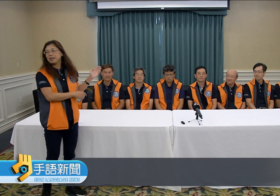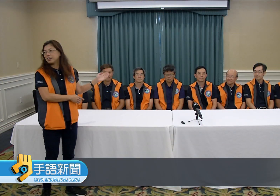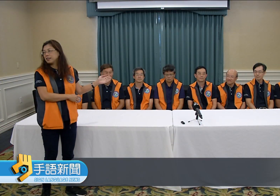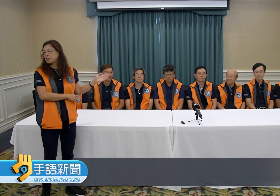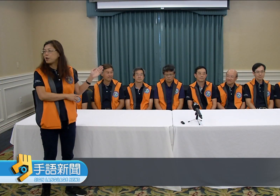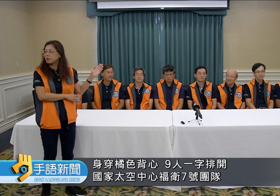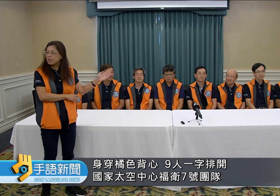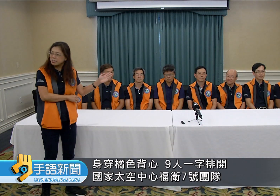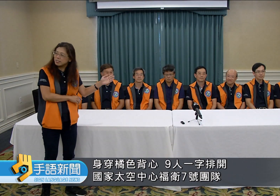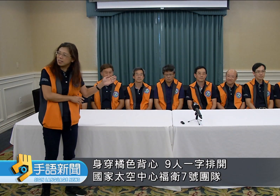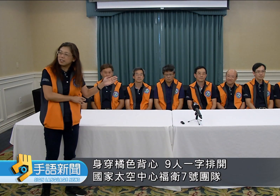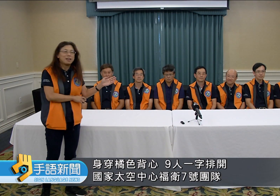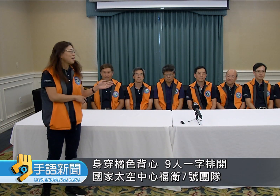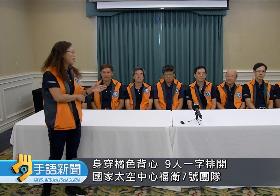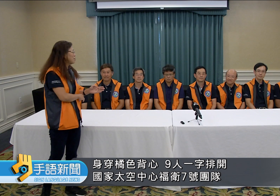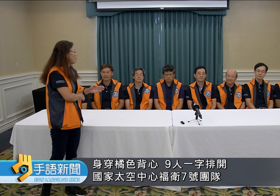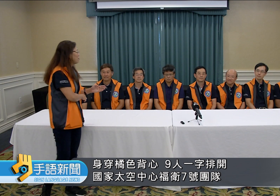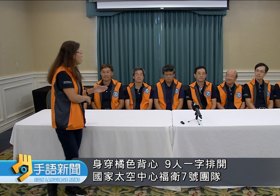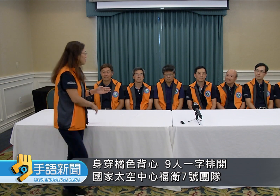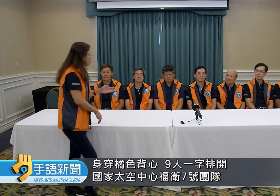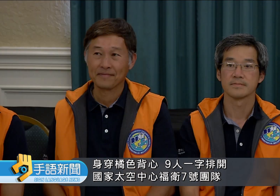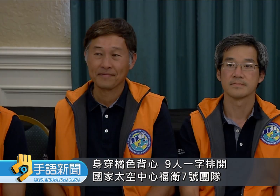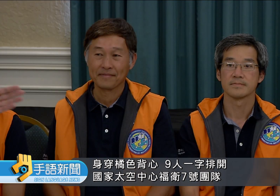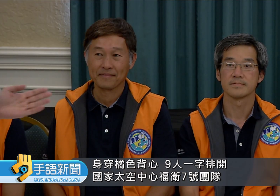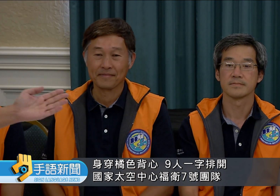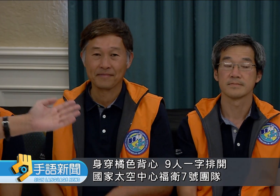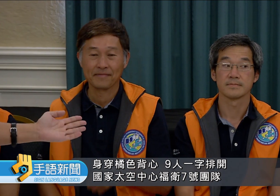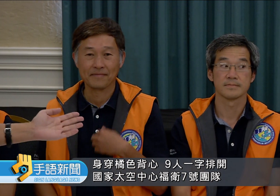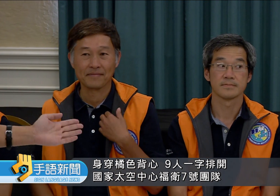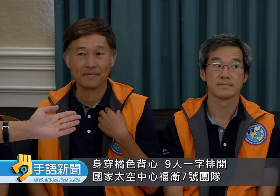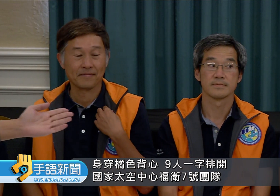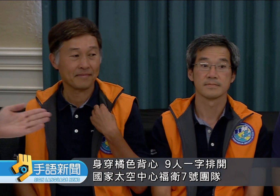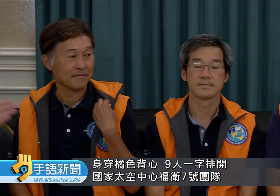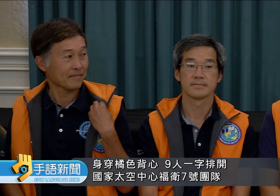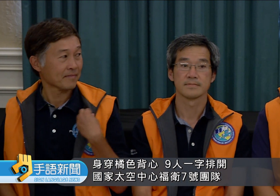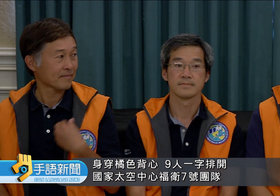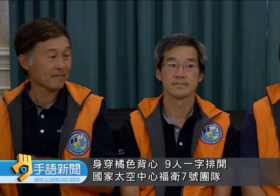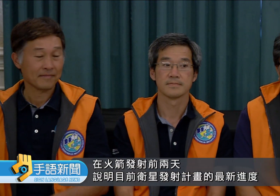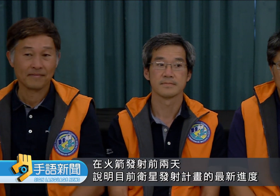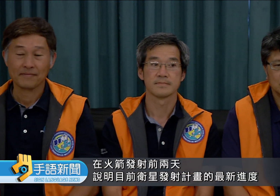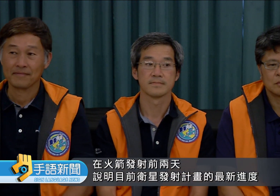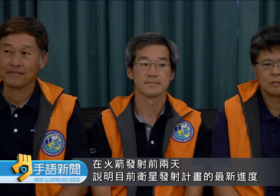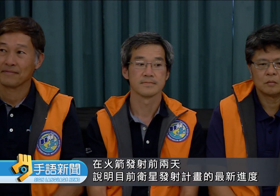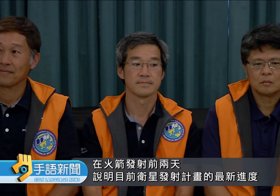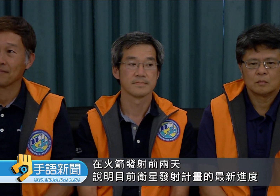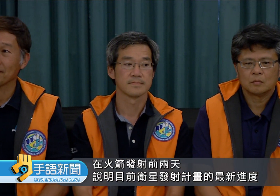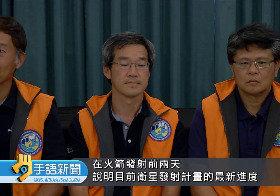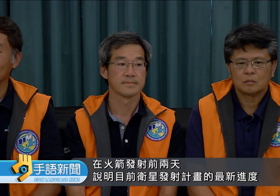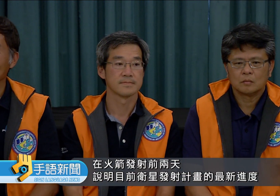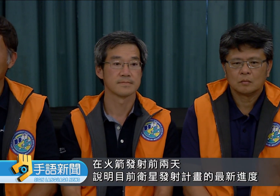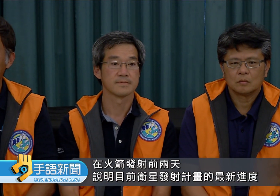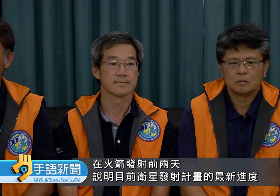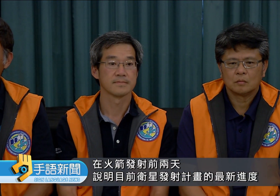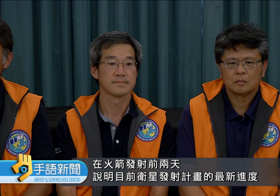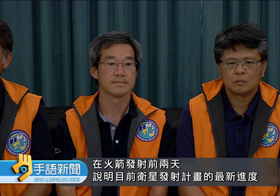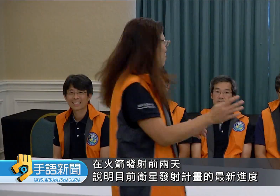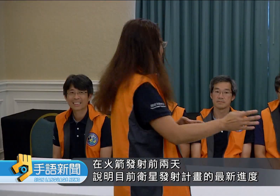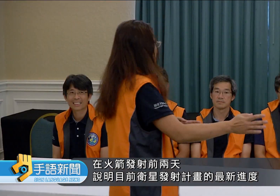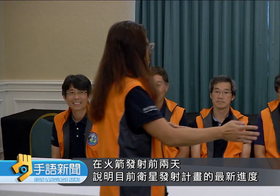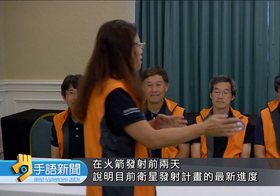身穿橘色背心，九人一字排开。国家太空中心福卫七号团队在火箭发射前两天，说明目前卫星发射计